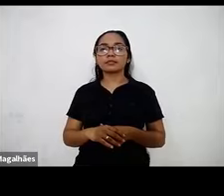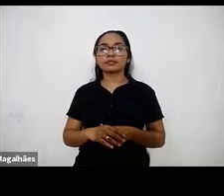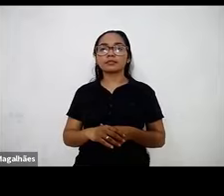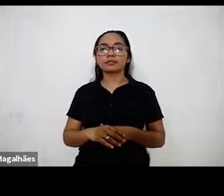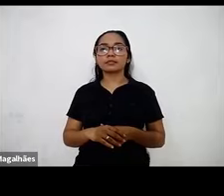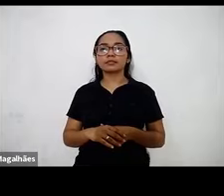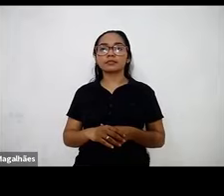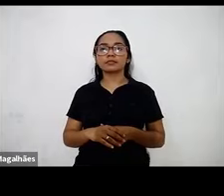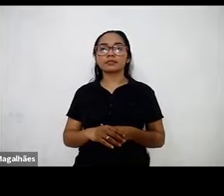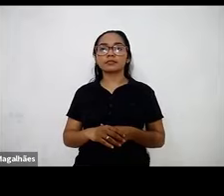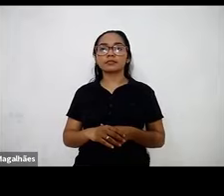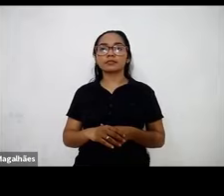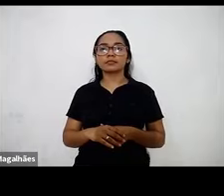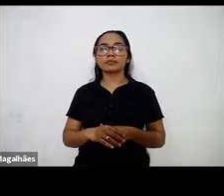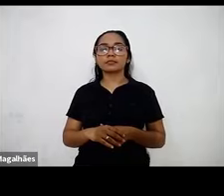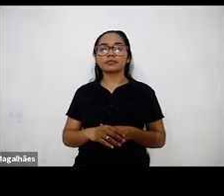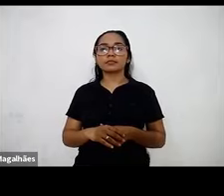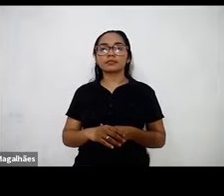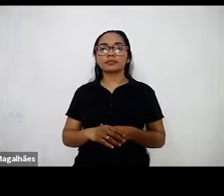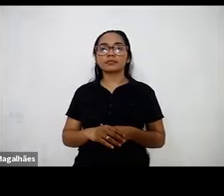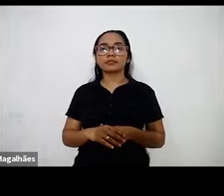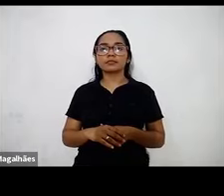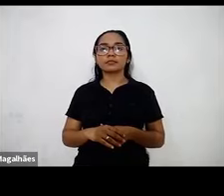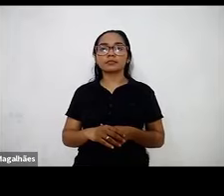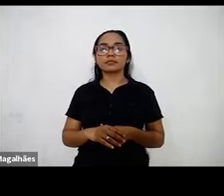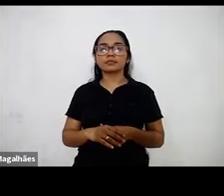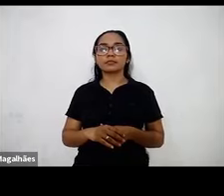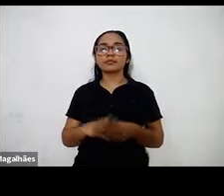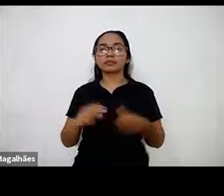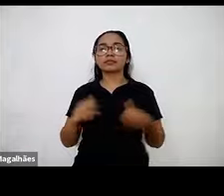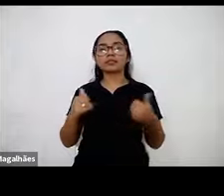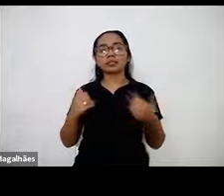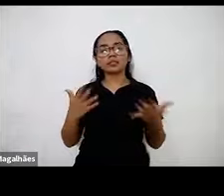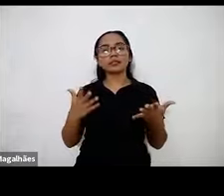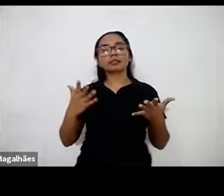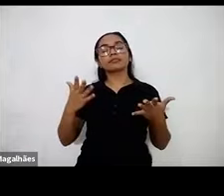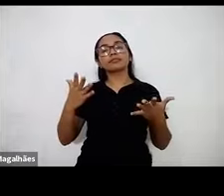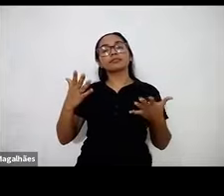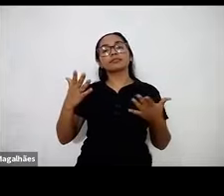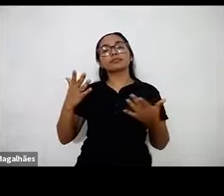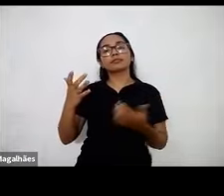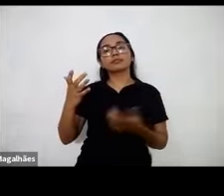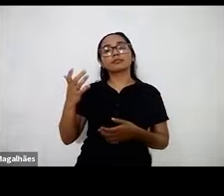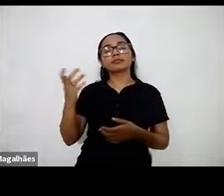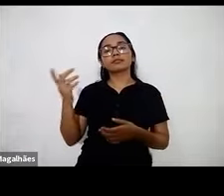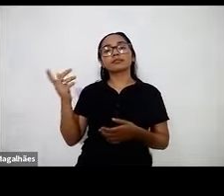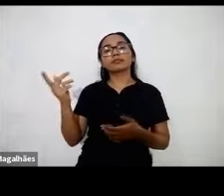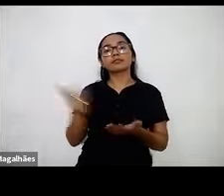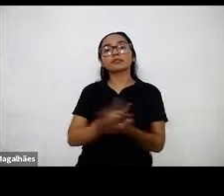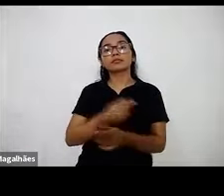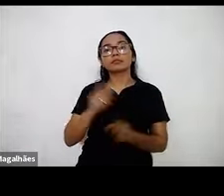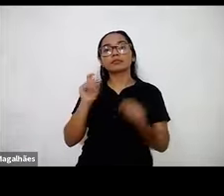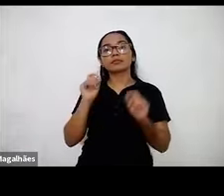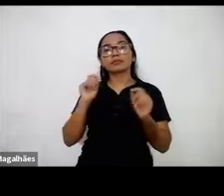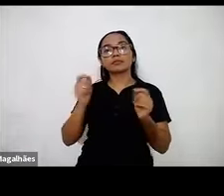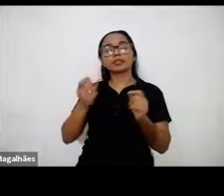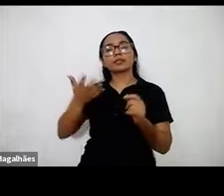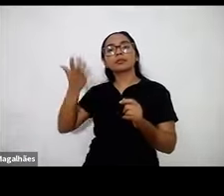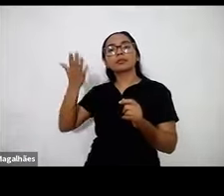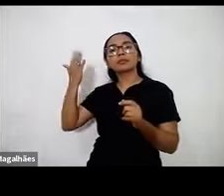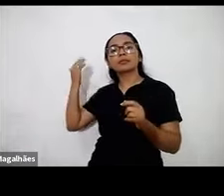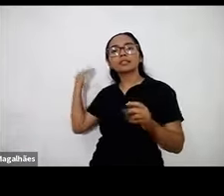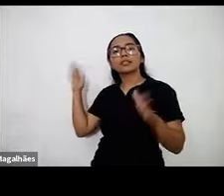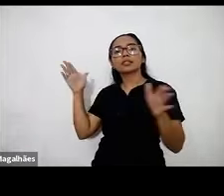Através de um dos pontos que a gente, enquanto movimento social, tem enquanto bandeira de luta, né, nós apresentamos um documento em 2016 para